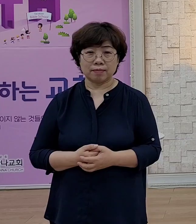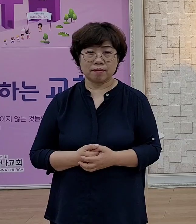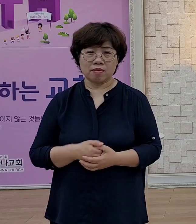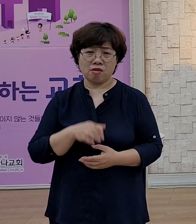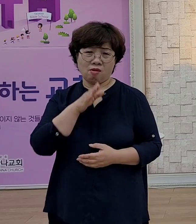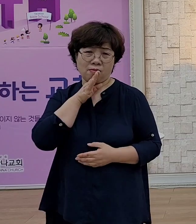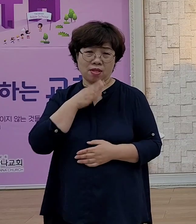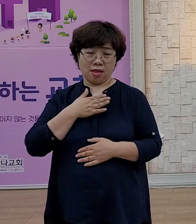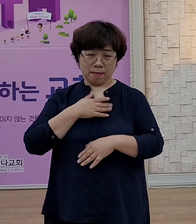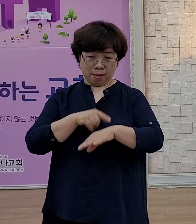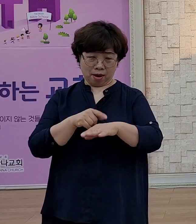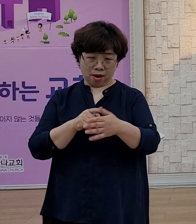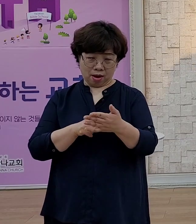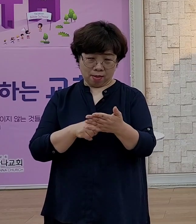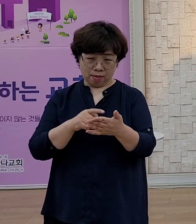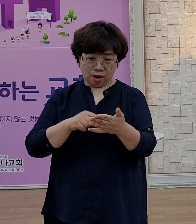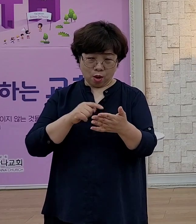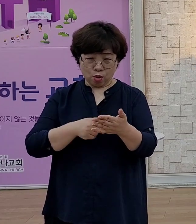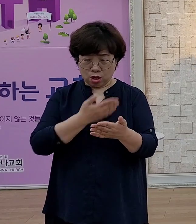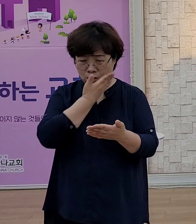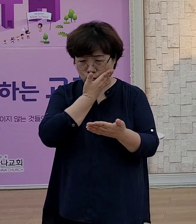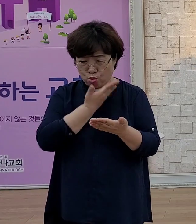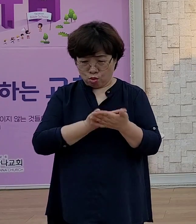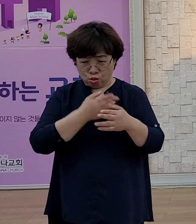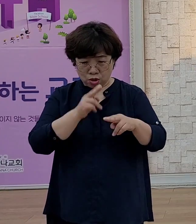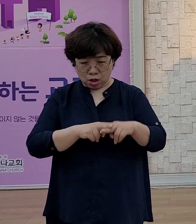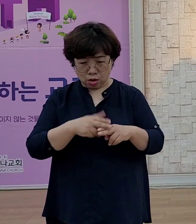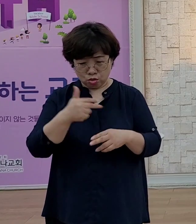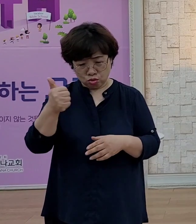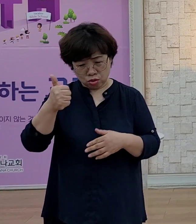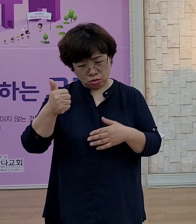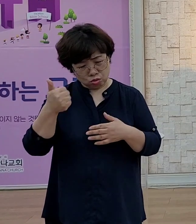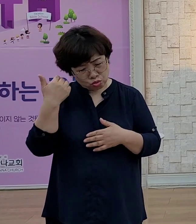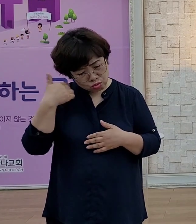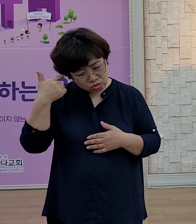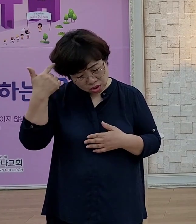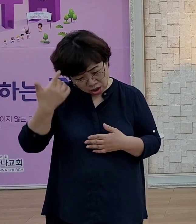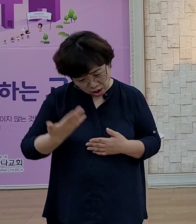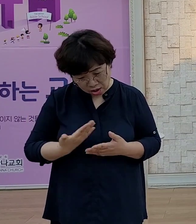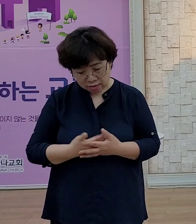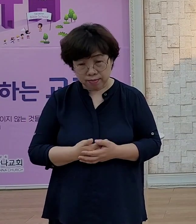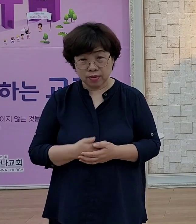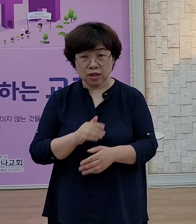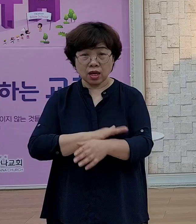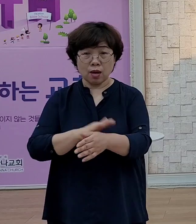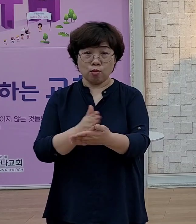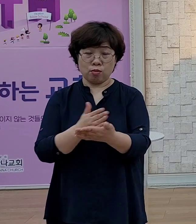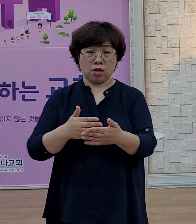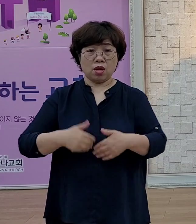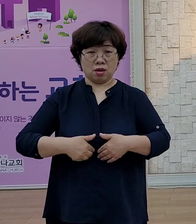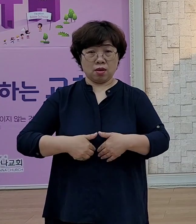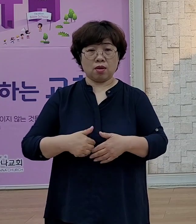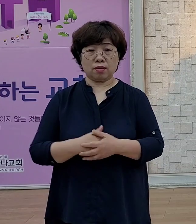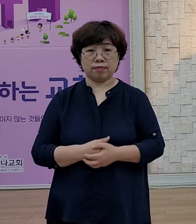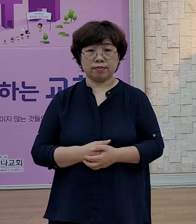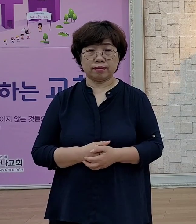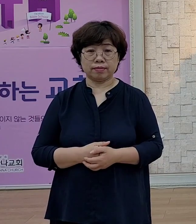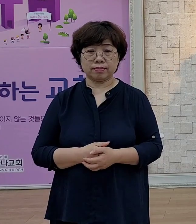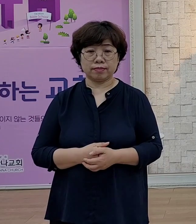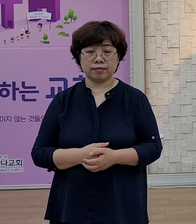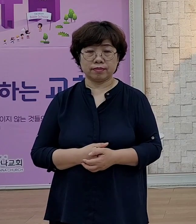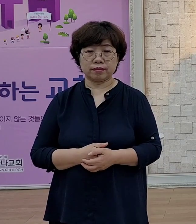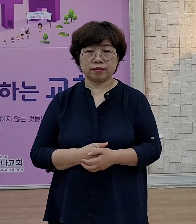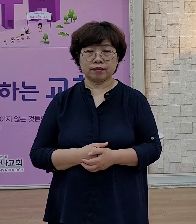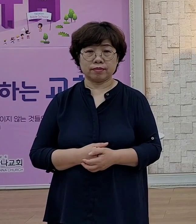정말 내 마음속에 보좌의 주인이 누구인지를 정말 잘 분별하셔야 돼요. 얼마 전에